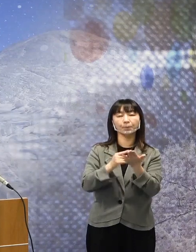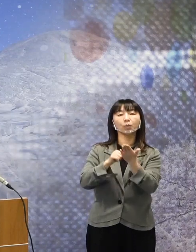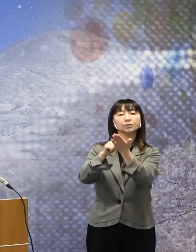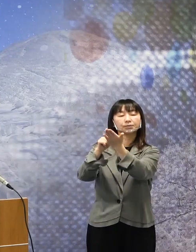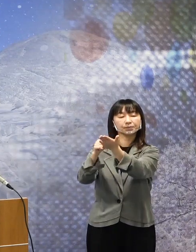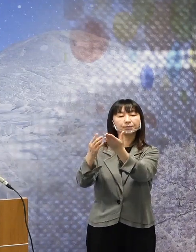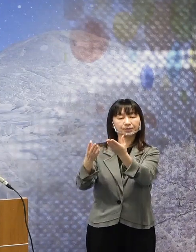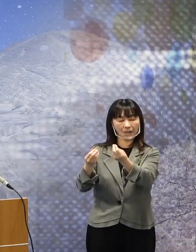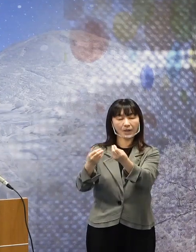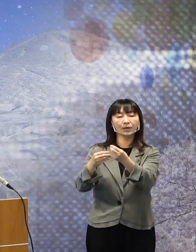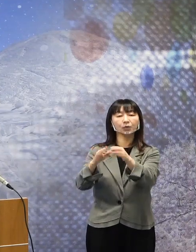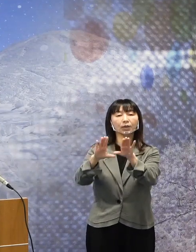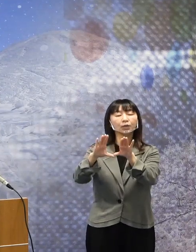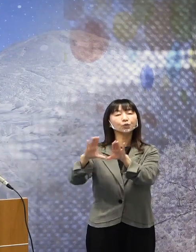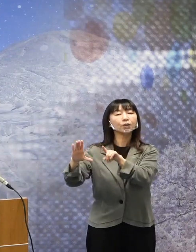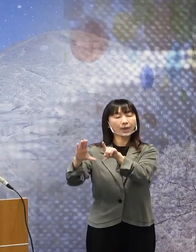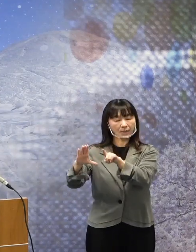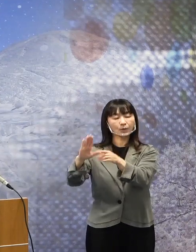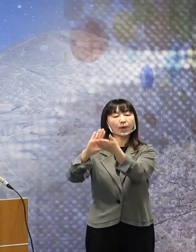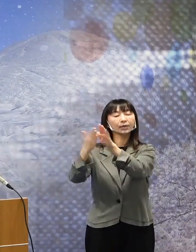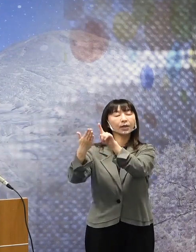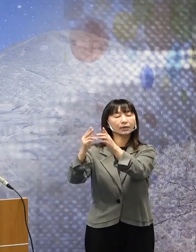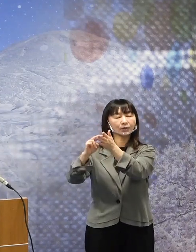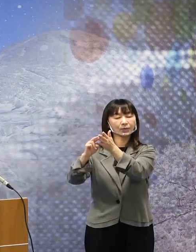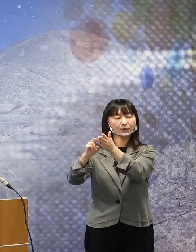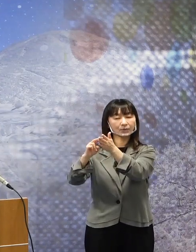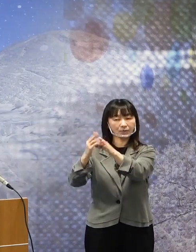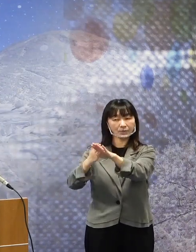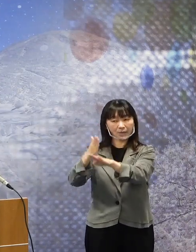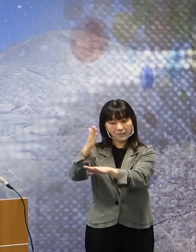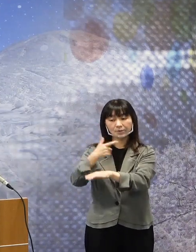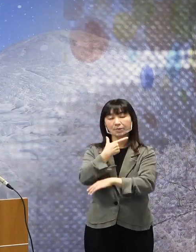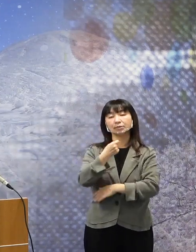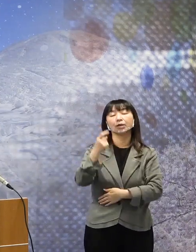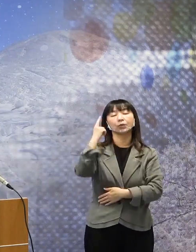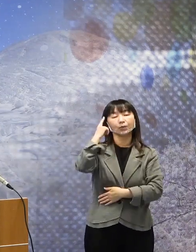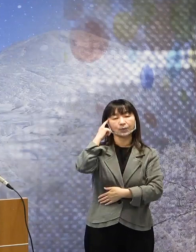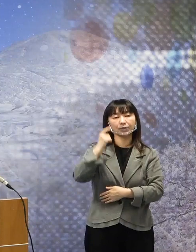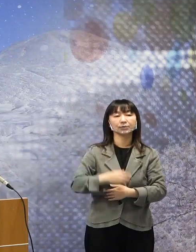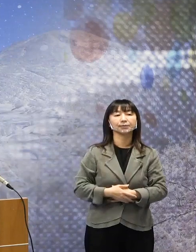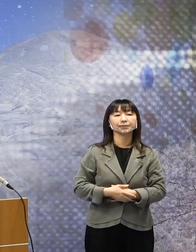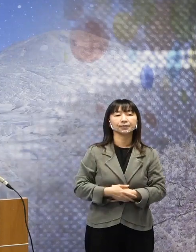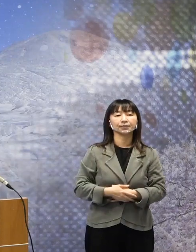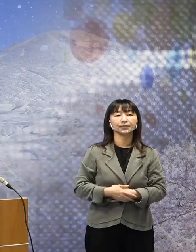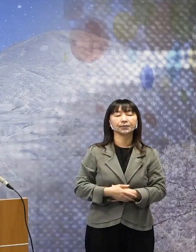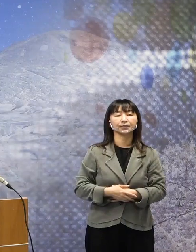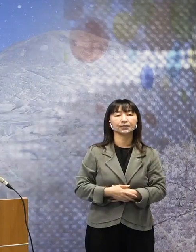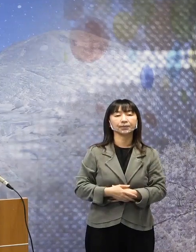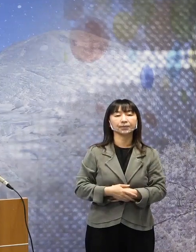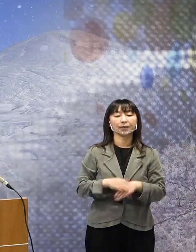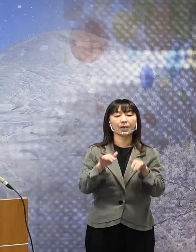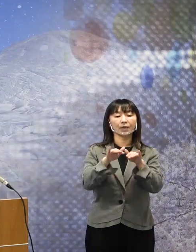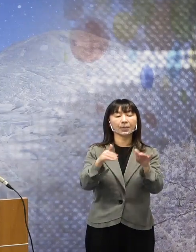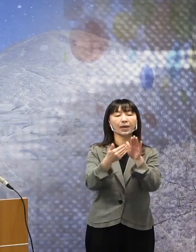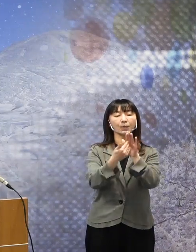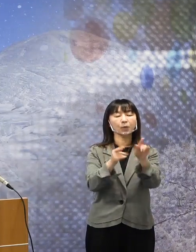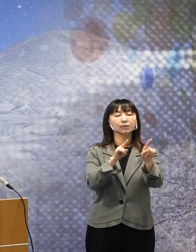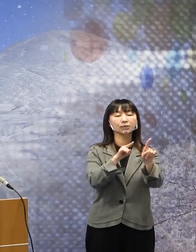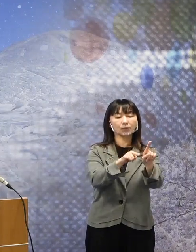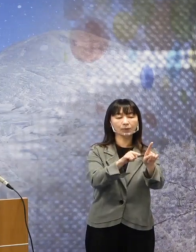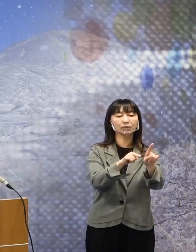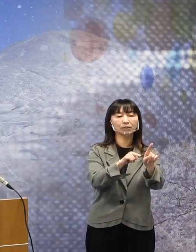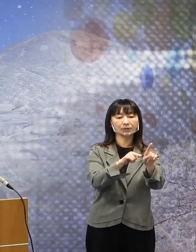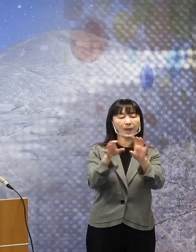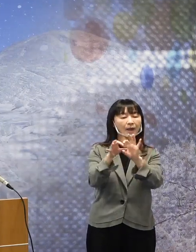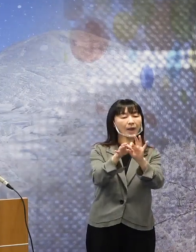について重く受け止めてくださったことは感謝申し上げたいと思います。それはまん延防止等重点措置の要請とはまた、関